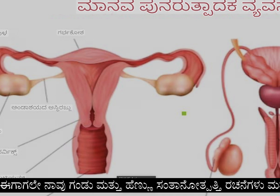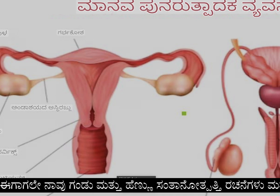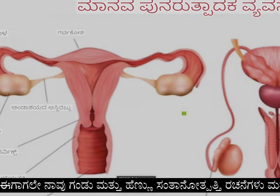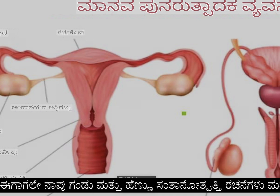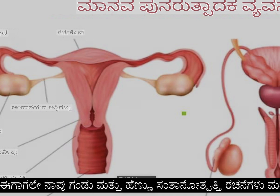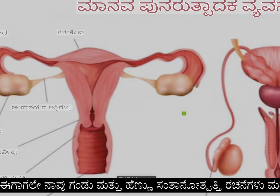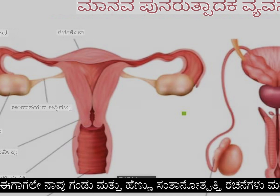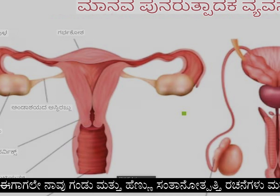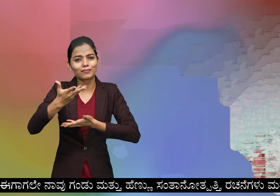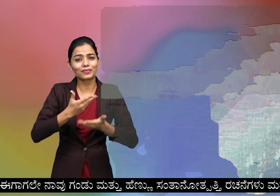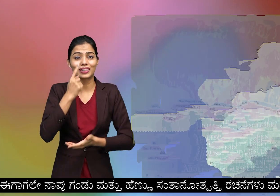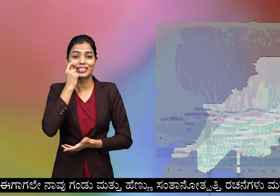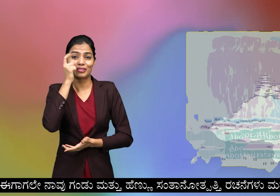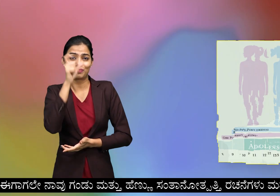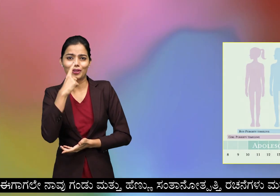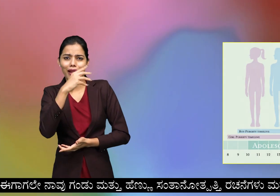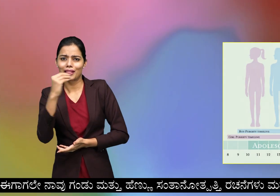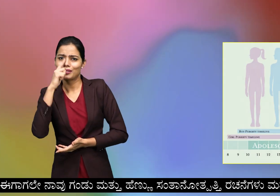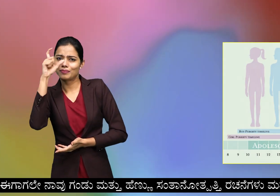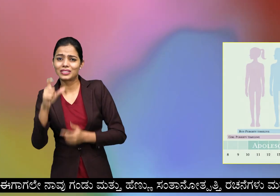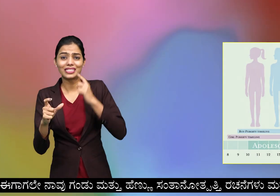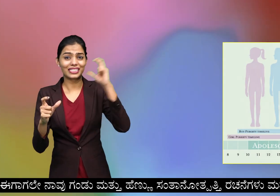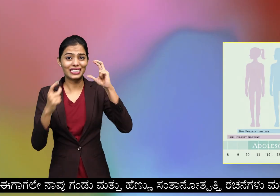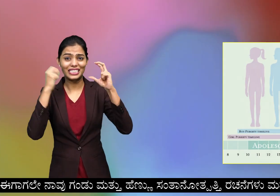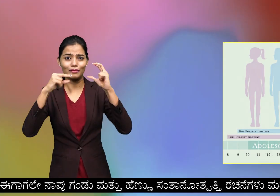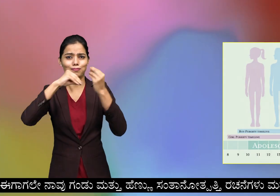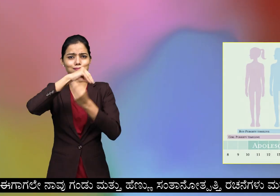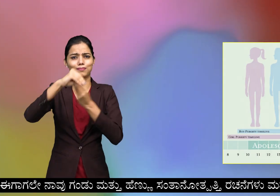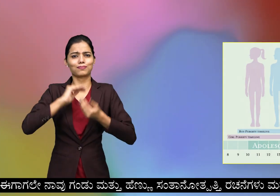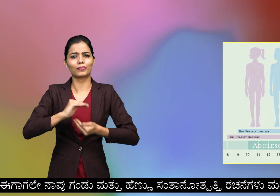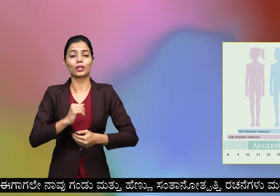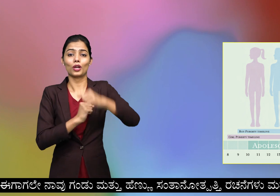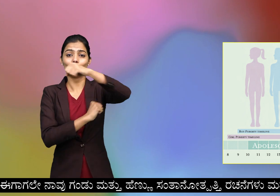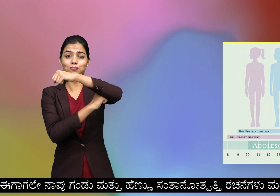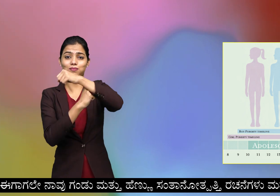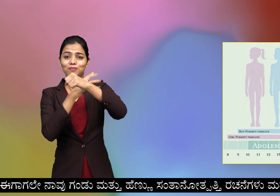ಈಗಾಗಲೇ ನಾವು ಗಂಡು ಮತ್ತು ಹೆಣ್ಣು ಸಂತಾನೋತ್ಪತ್ತಿ ರಚನೆಗಳು ಮತ್ತು ಕಾರ್ಯಗಳನ್ನ ಚರ್ಚಿಸಿದ್ದೇವೆ.